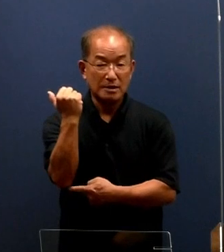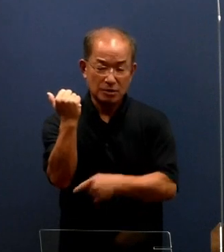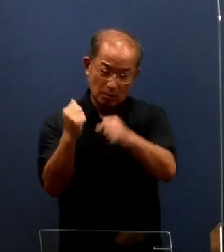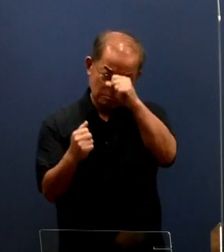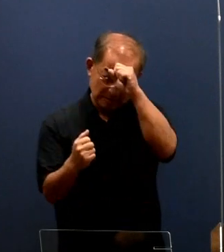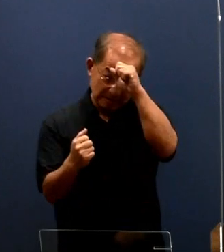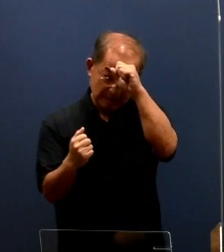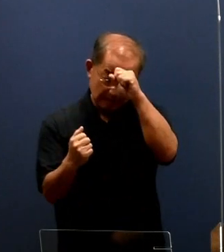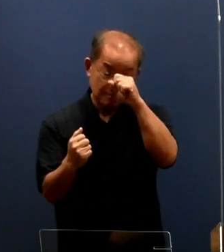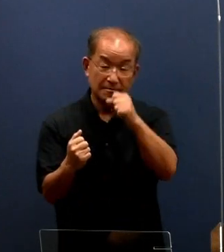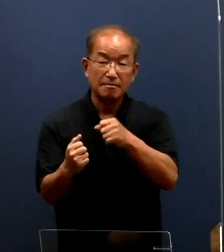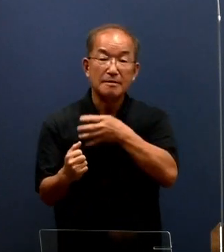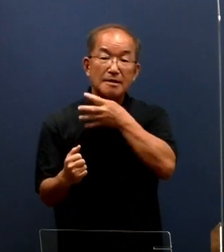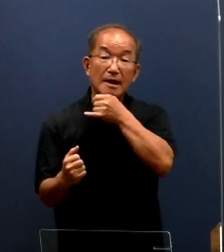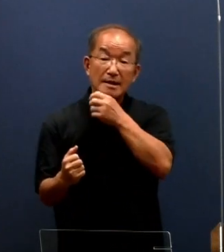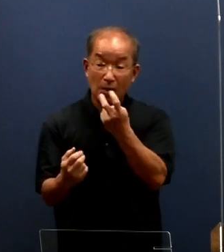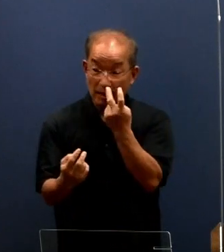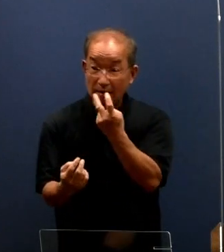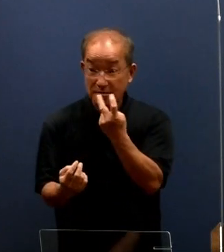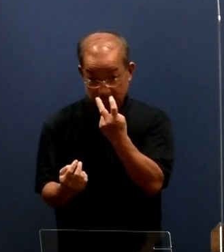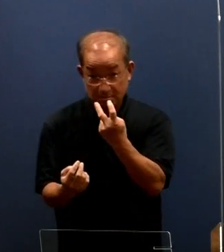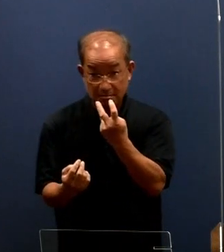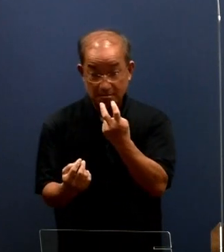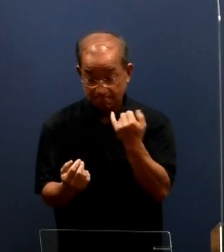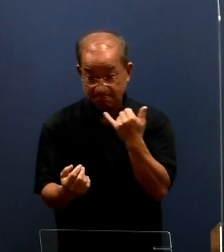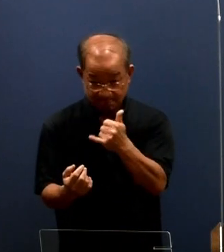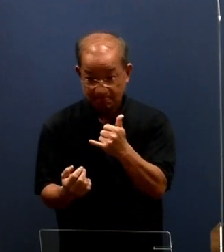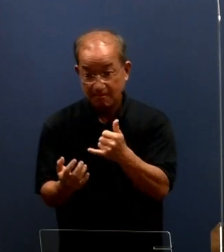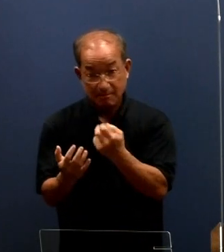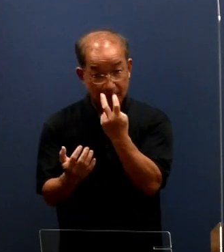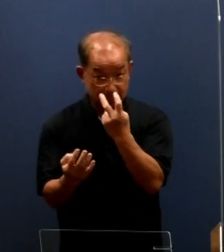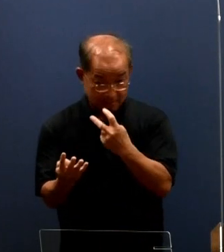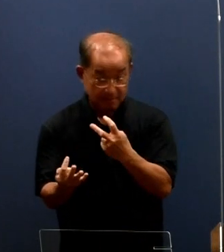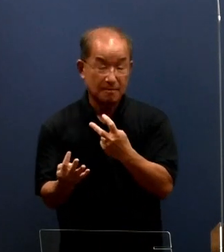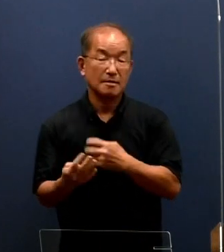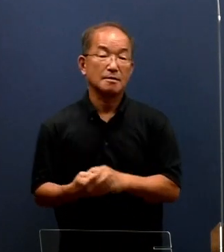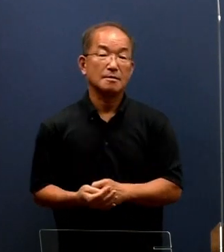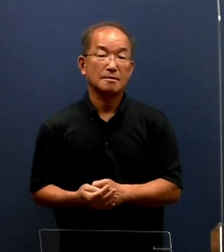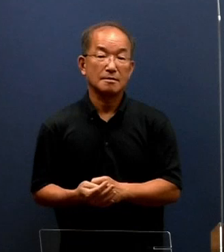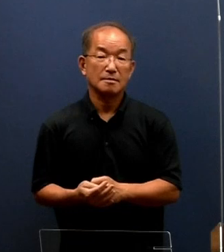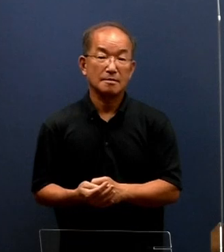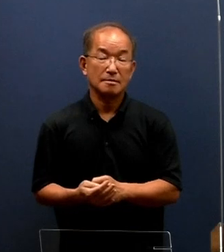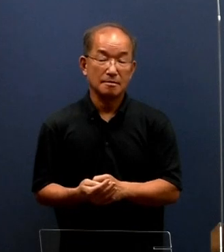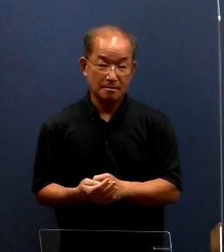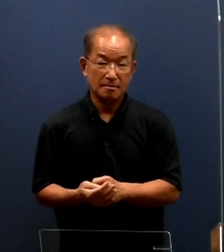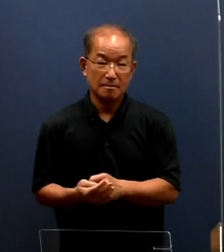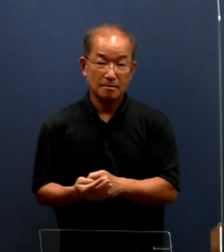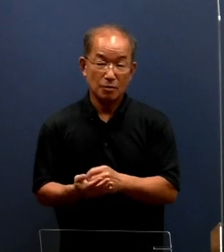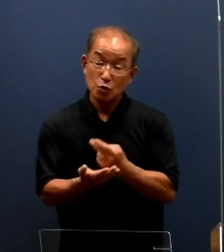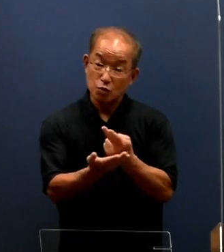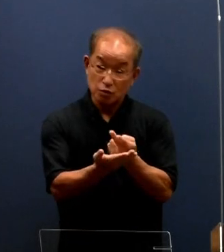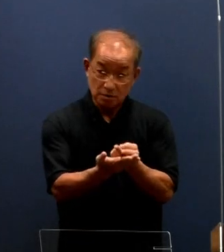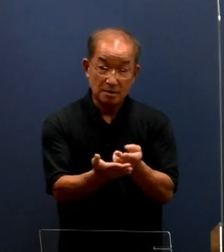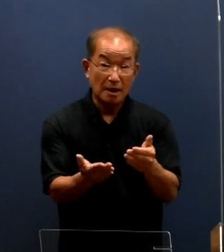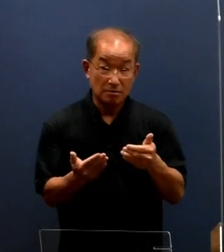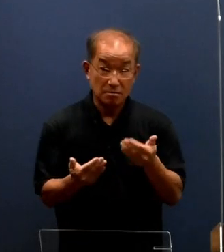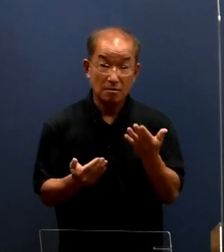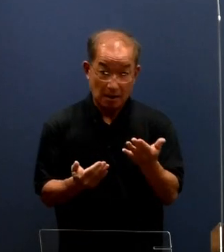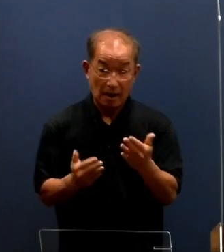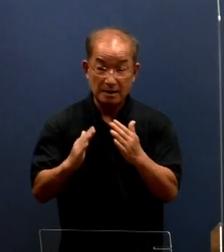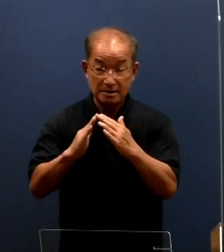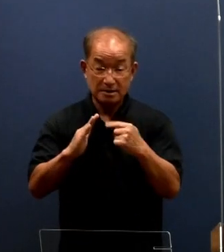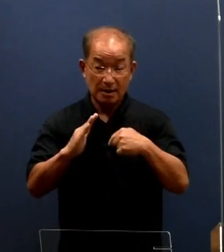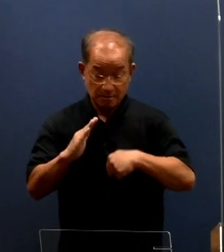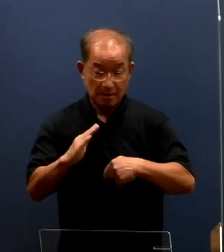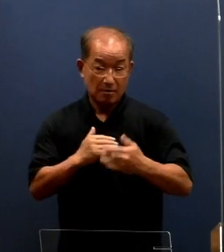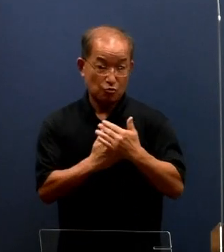認する。で高齢化、基礎疾患を有しているか、そういうことで入院してもらうべき人かどうか、自宅療養で足りるのかどう